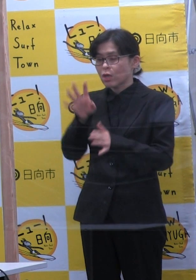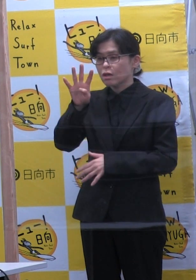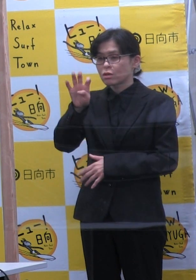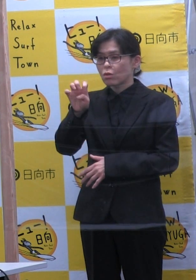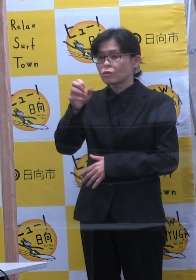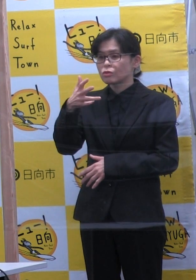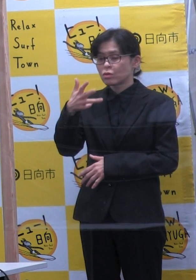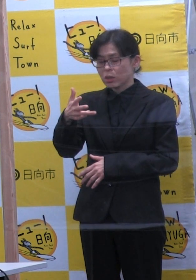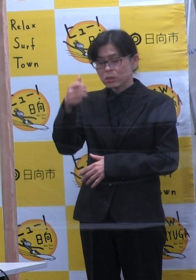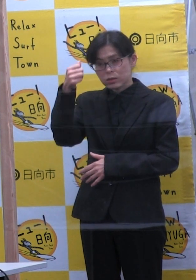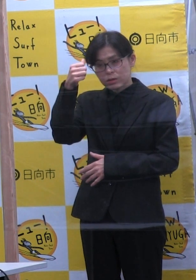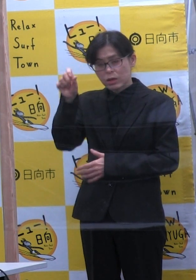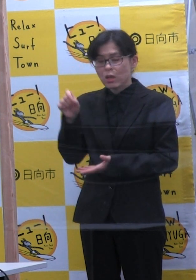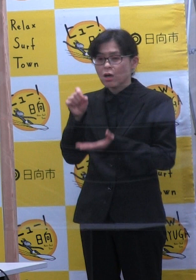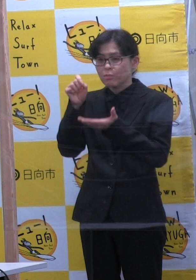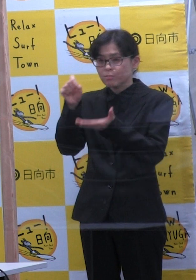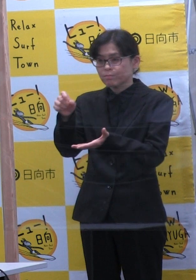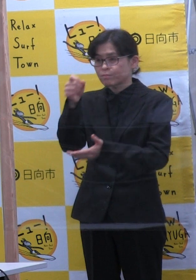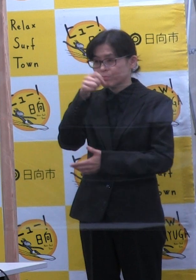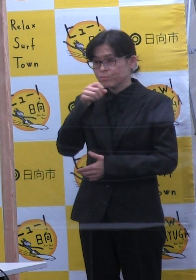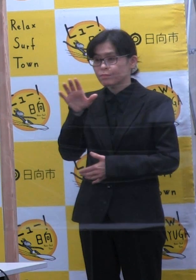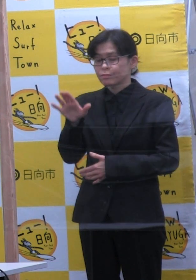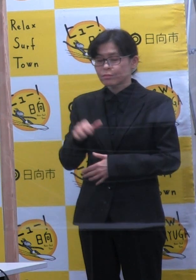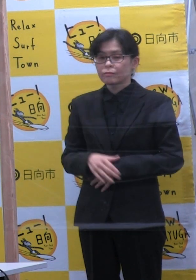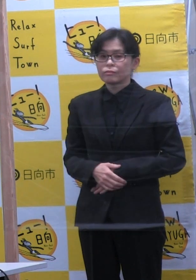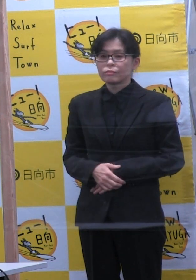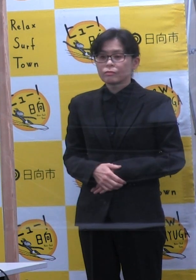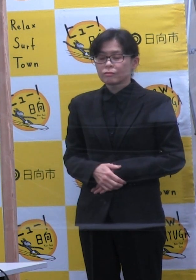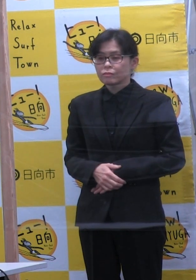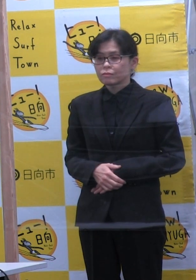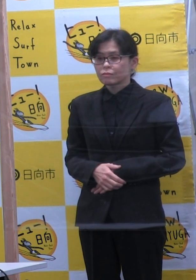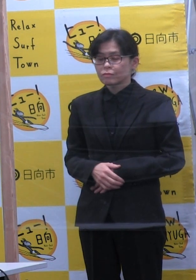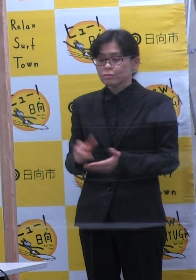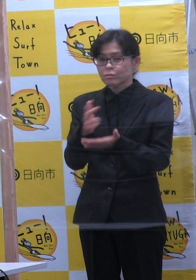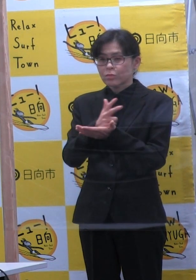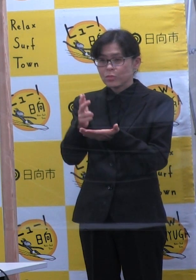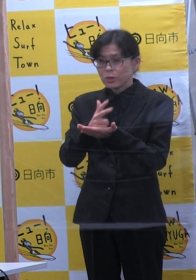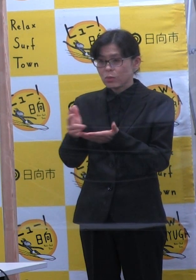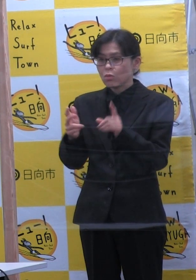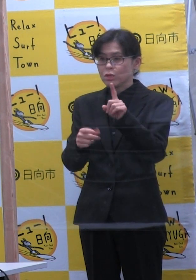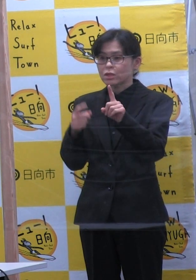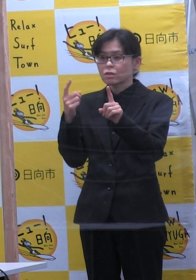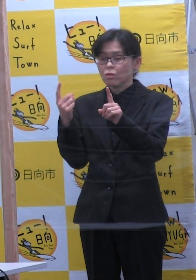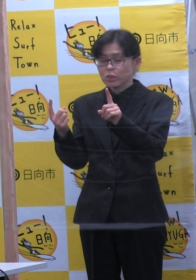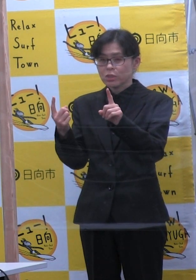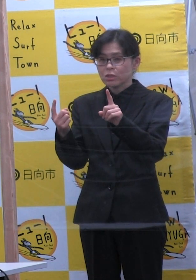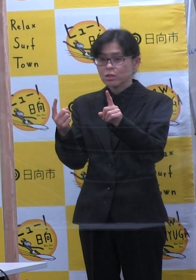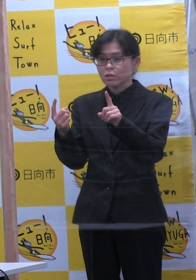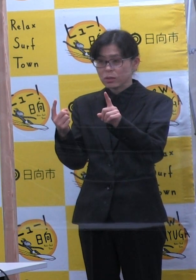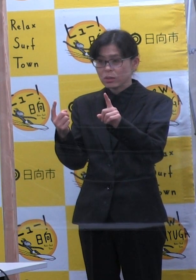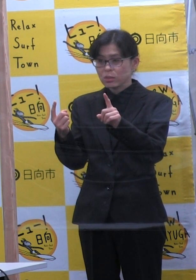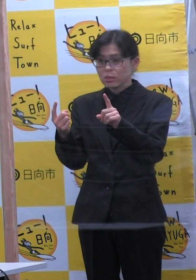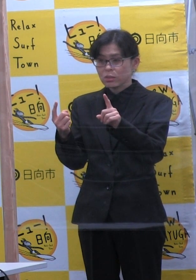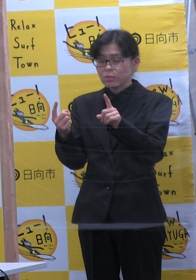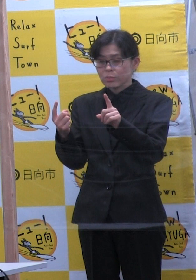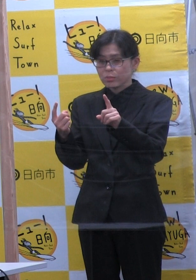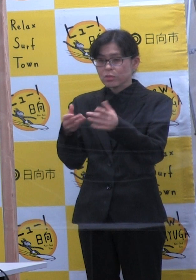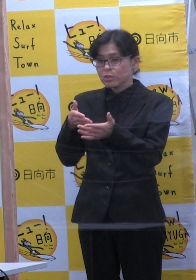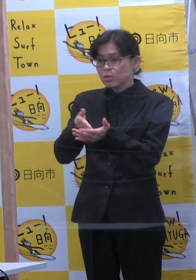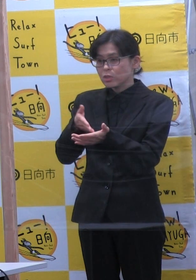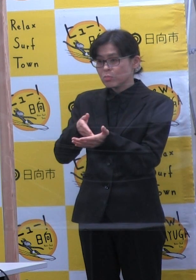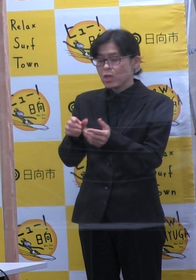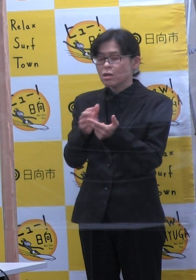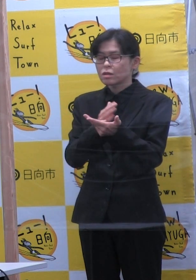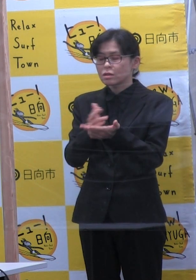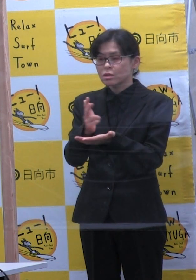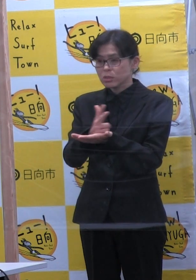を提案することとしております。資料1の1、記者会見説明資